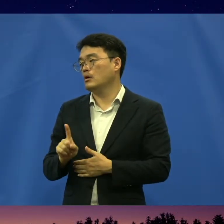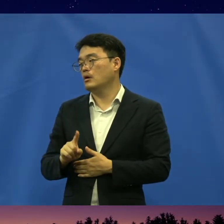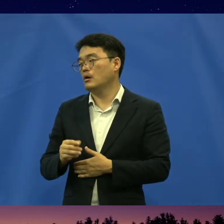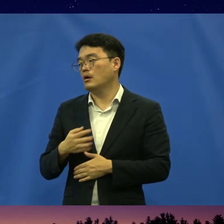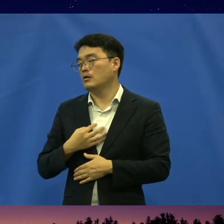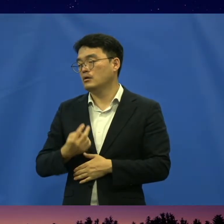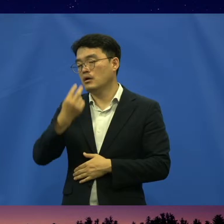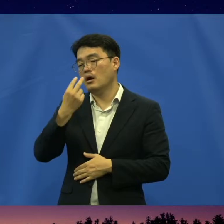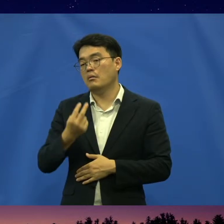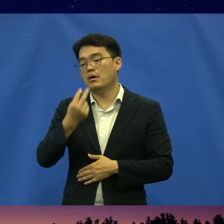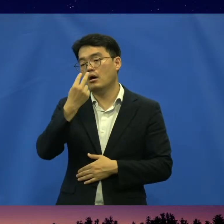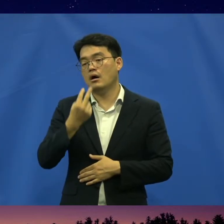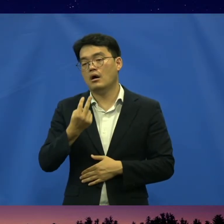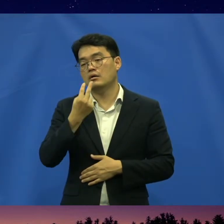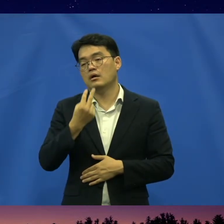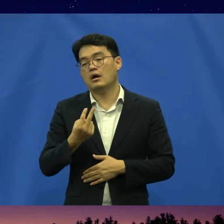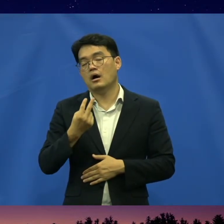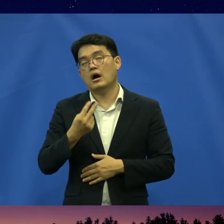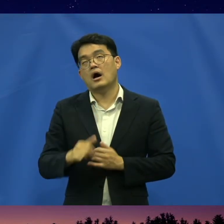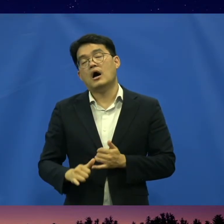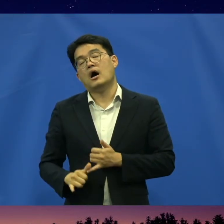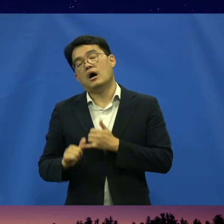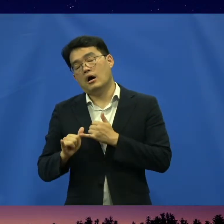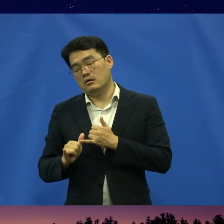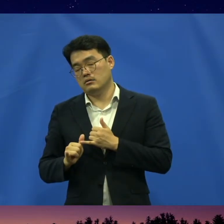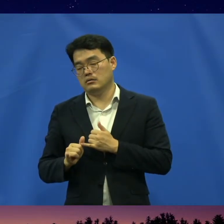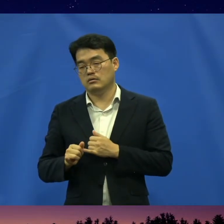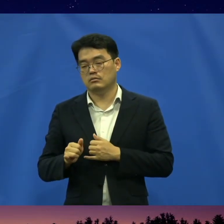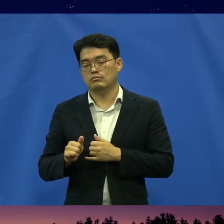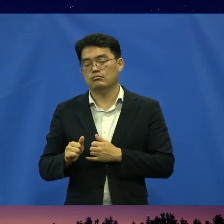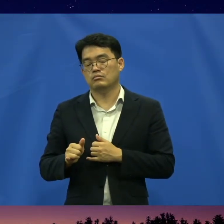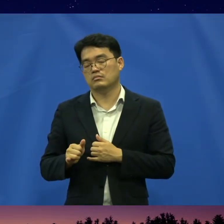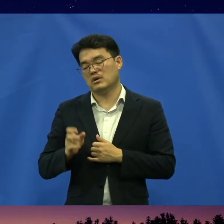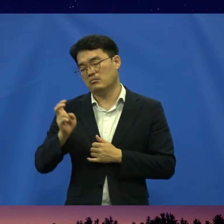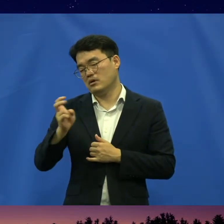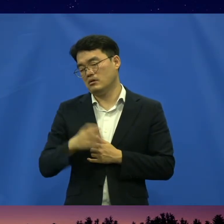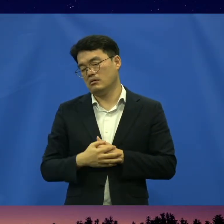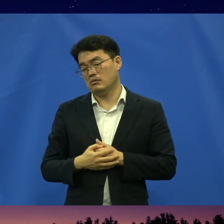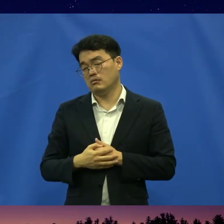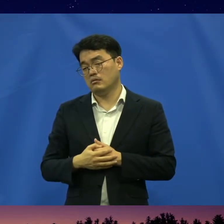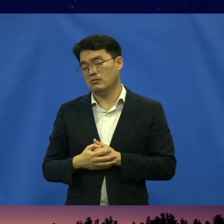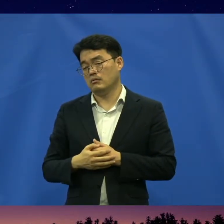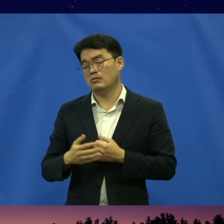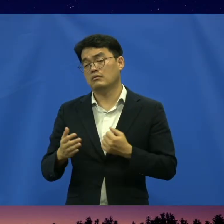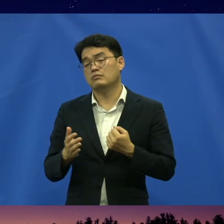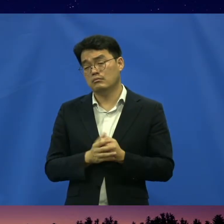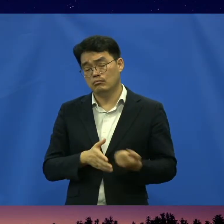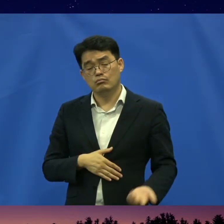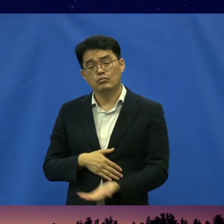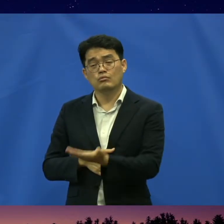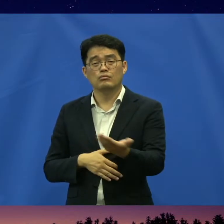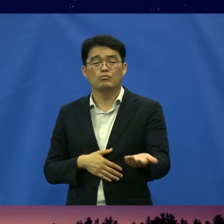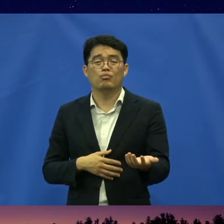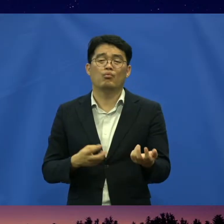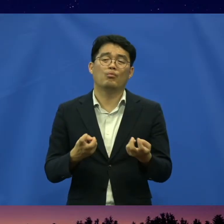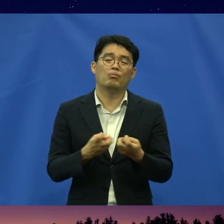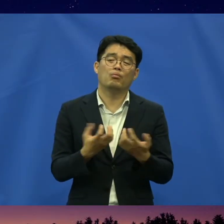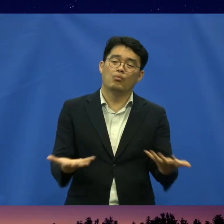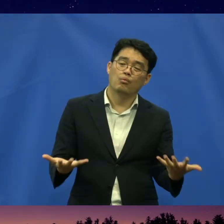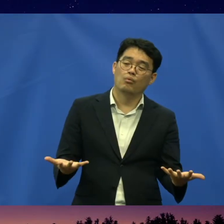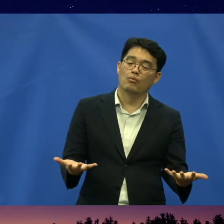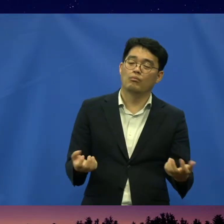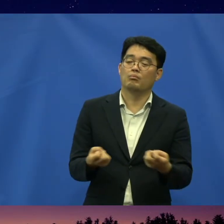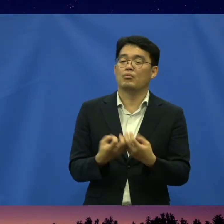그래서 최악밖에 없다래 온 분들이 얼마나 있을까. 길이 안 보일 때가 있어요, 여러분. 이럴 때는. 그러니까